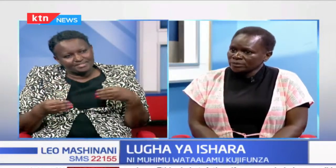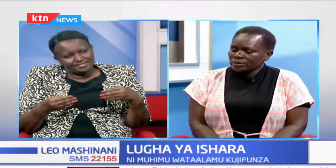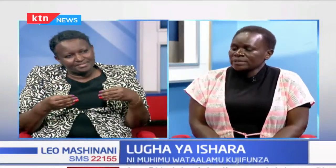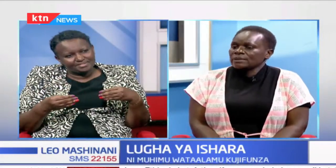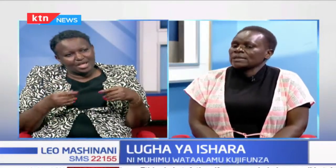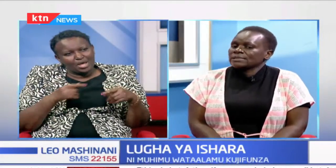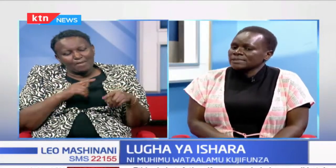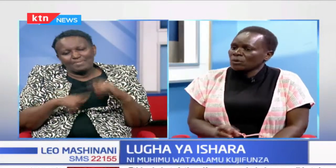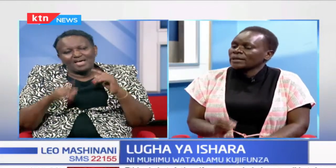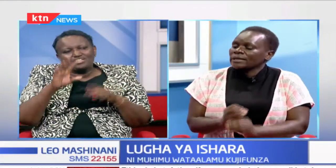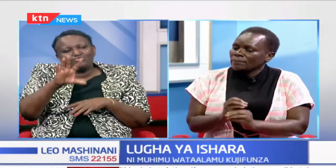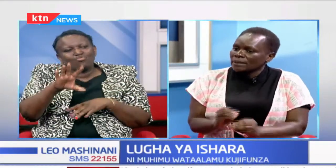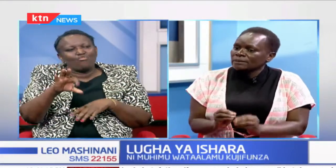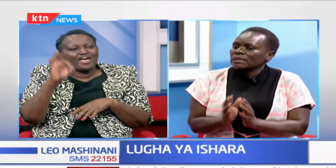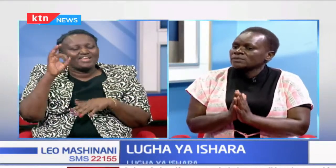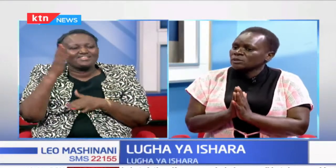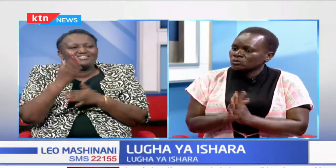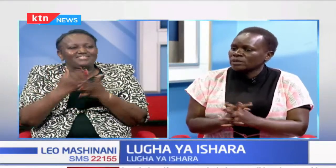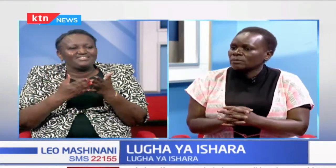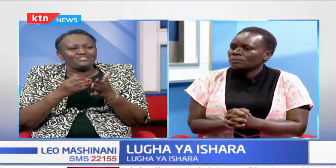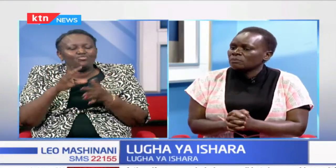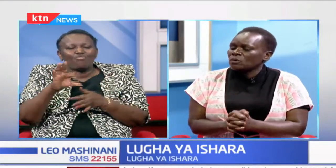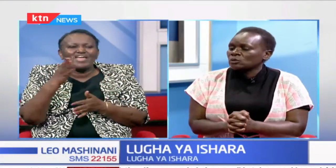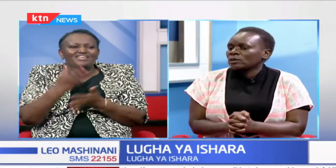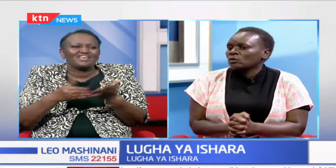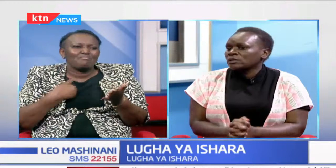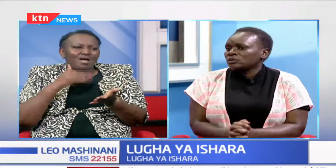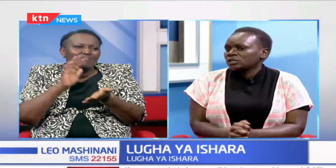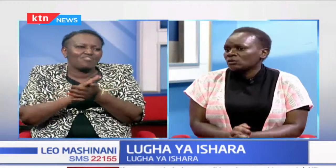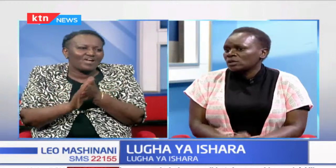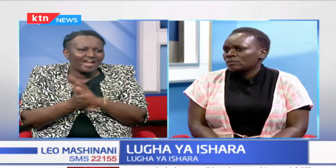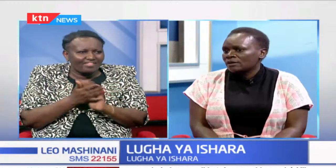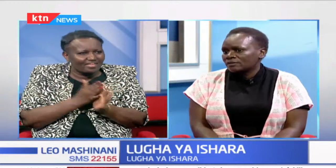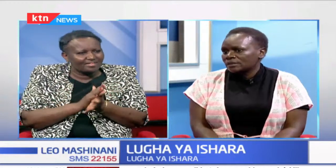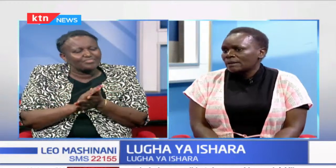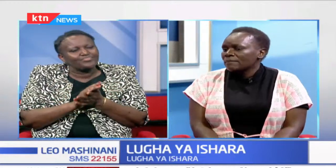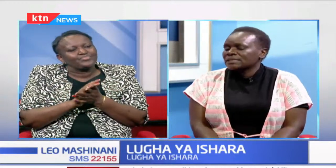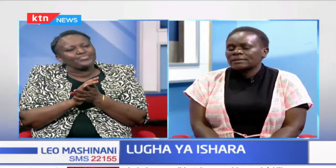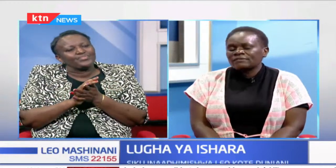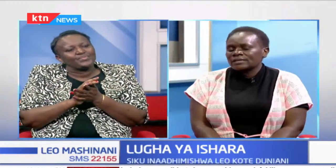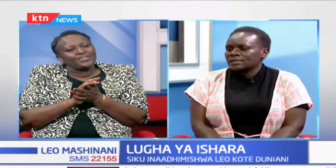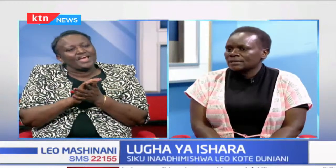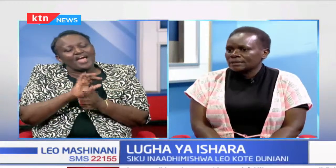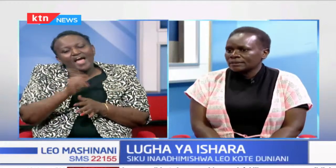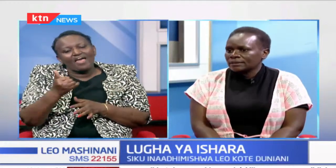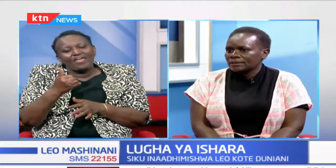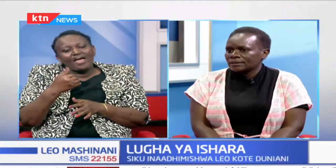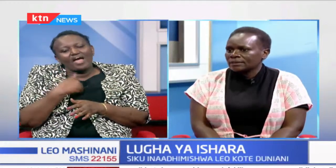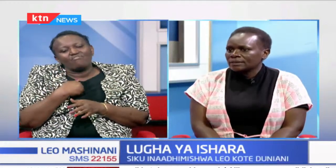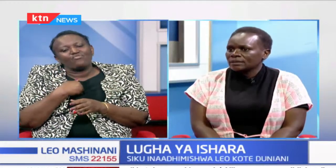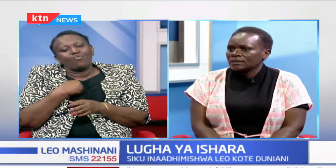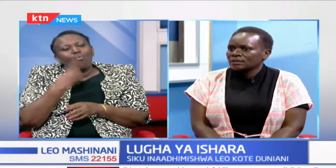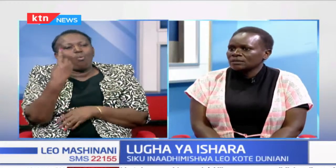15% lazima kwa kila pahali lazima tukue na watu wanaoishi na ulemavu. But haifanyiki.